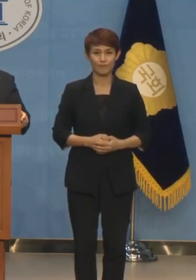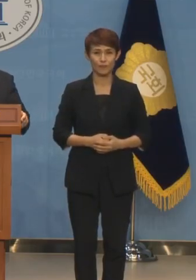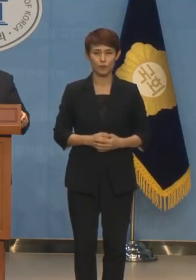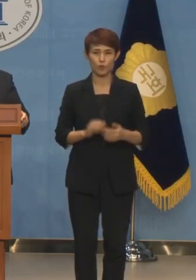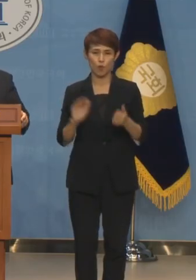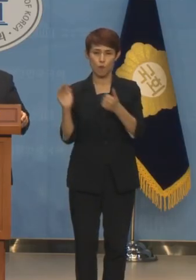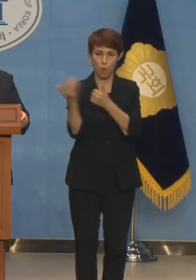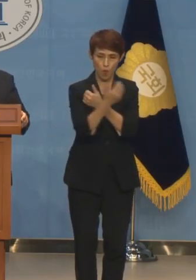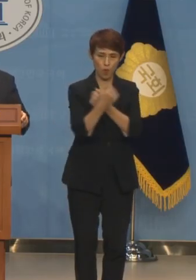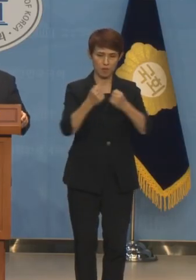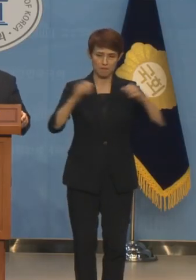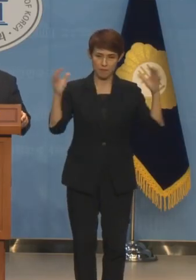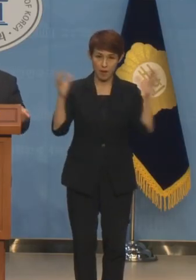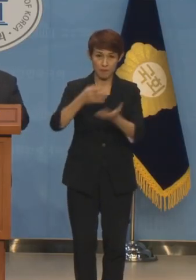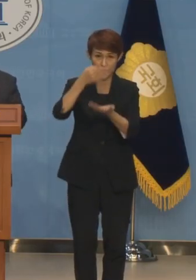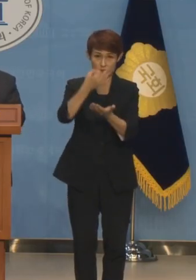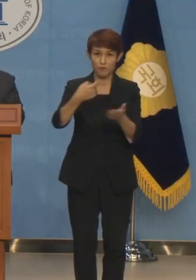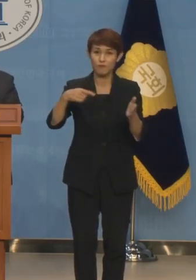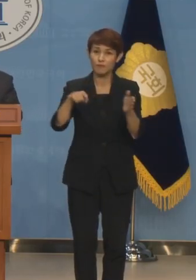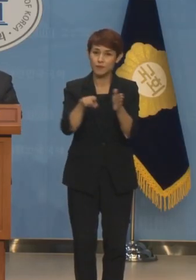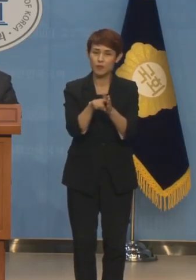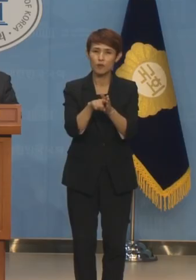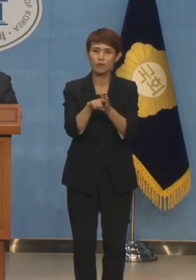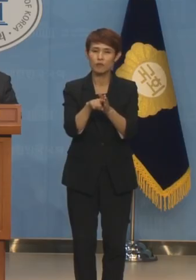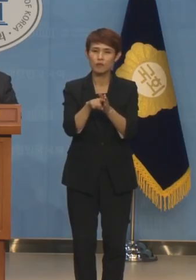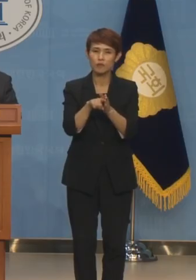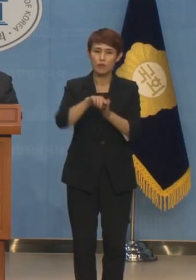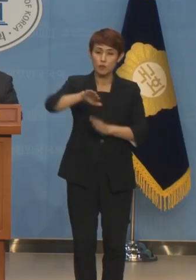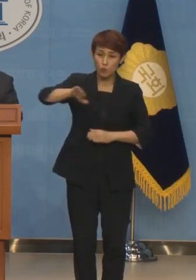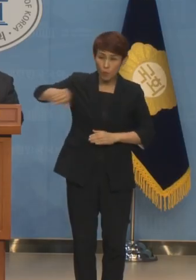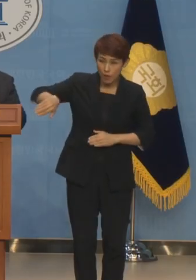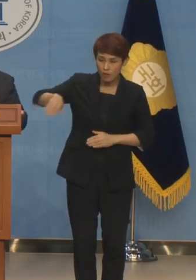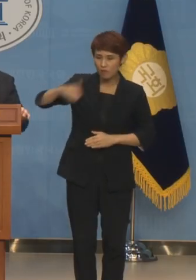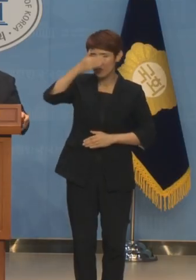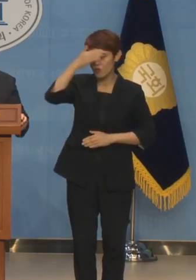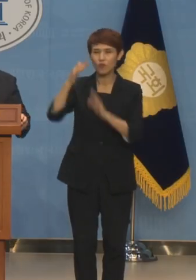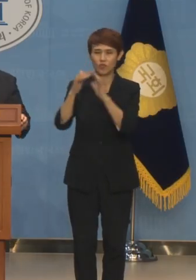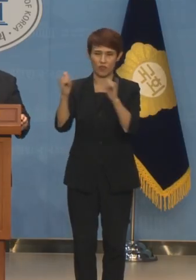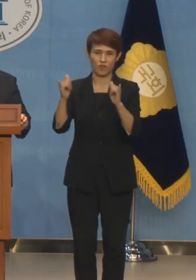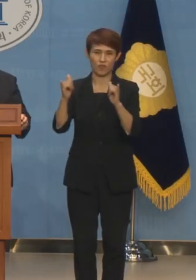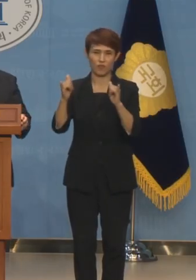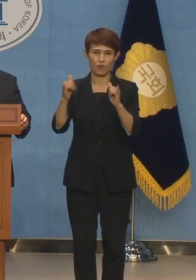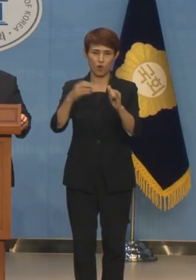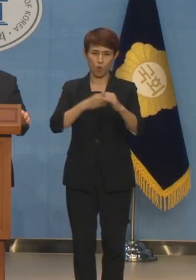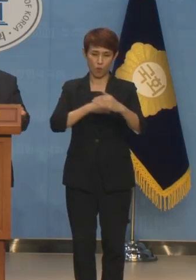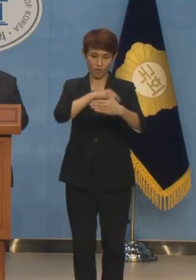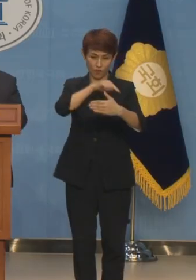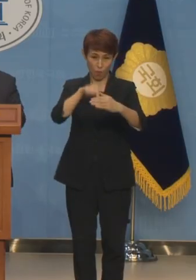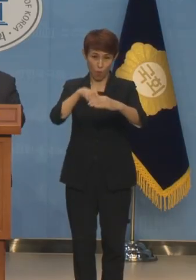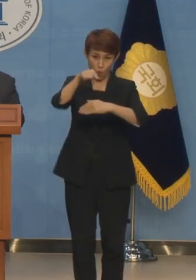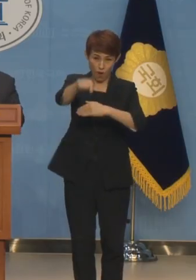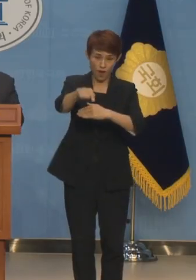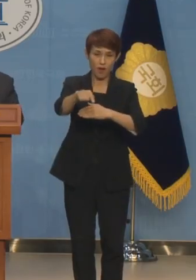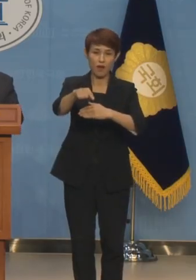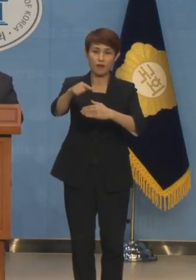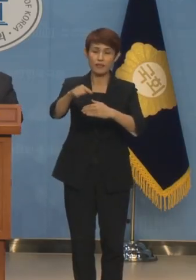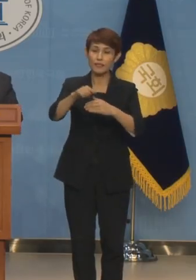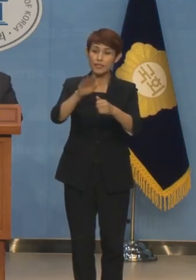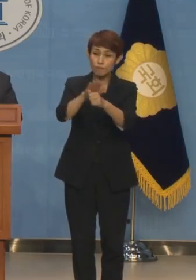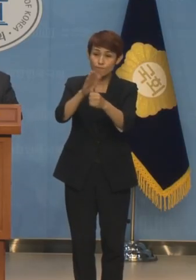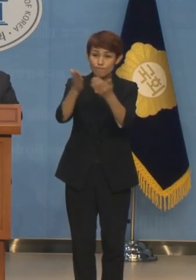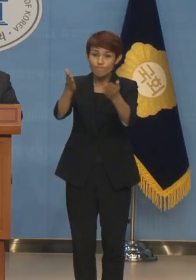포용과 협력의 가치를 높이기 위해 소외된 청년과 원외 당협위원장 지원에